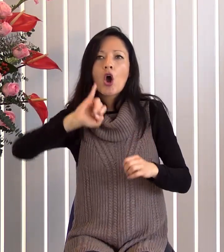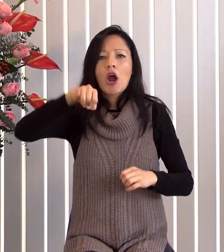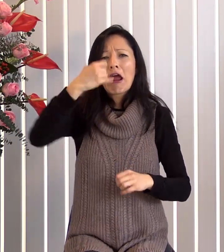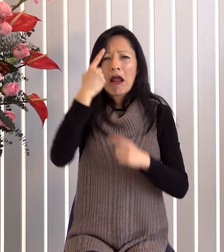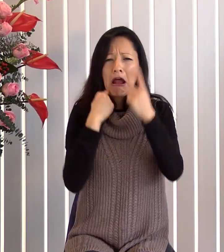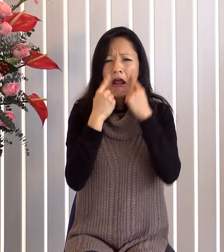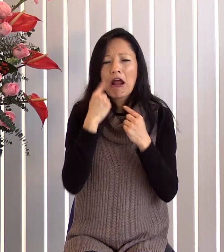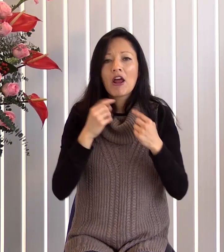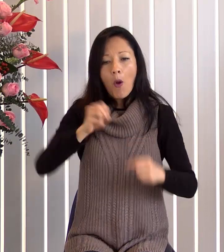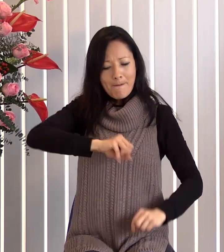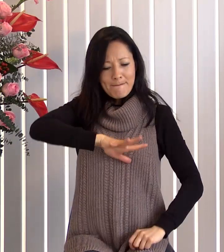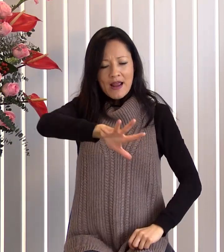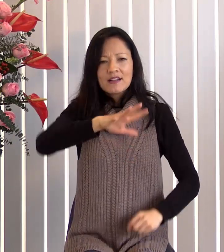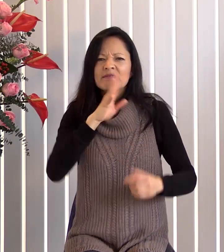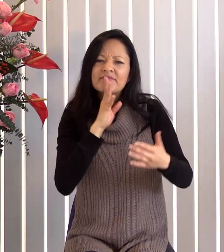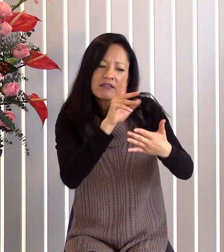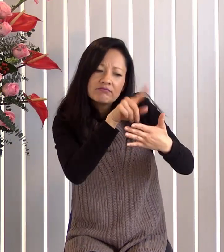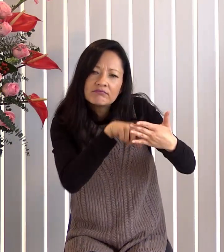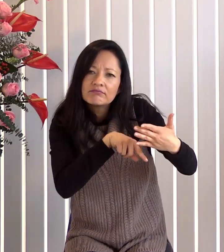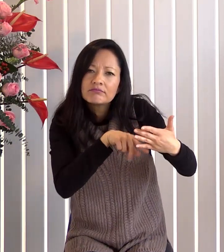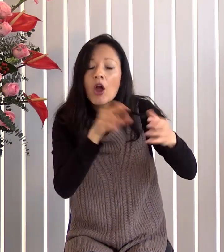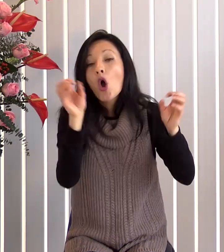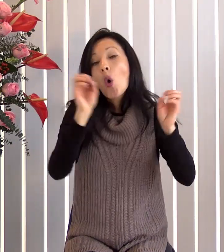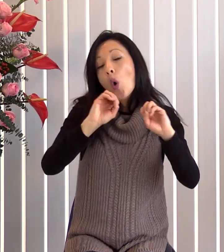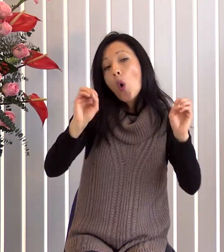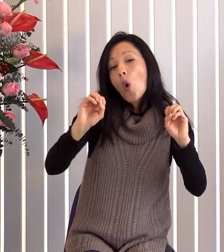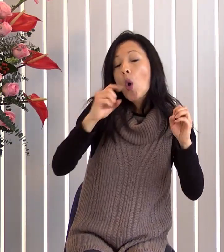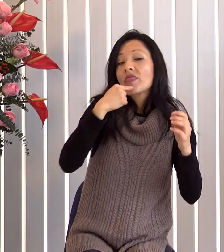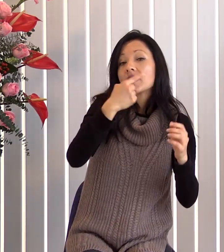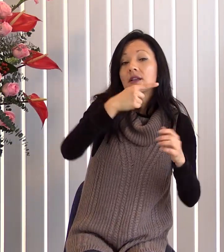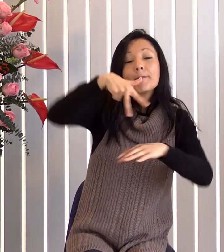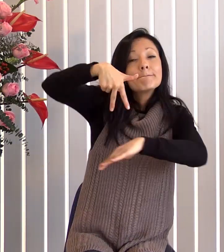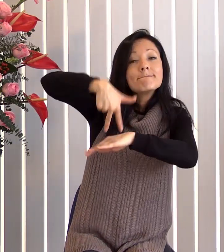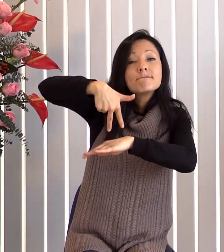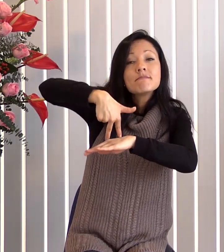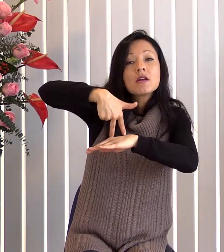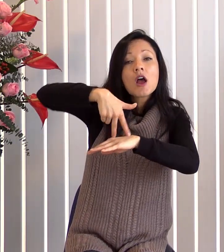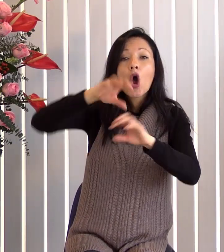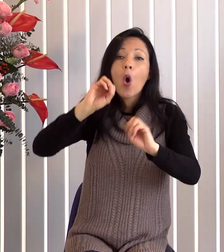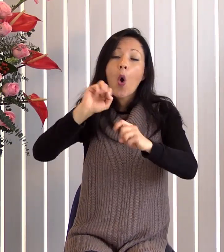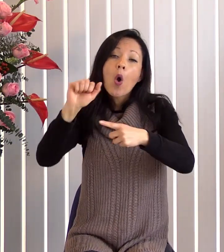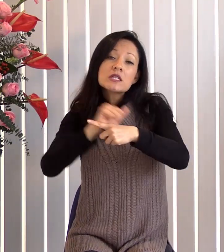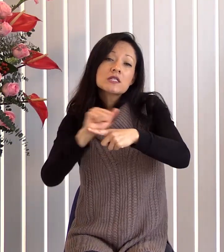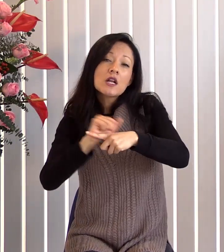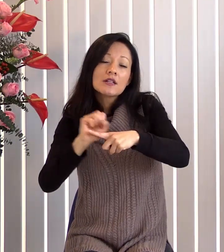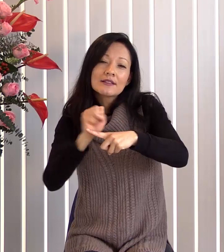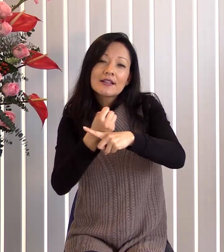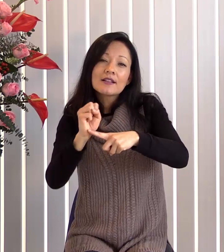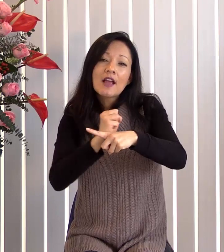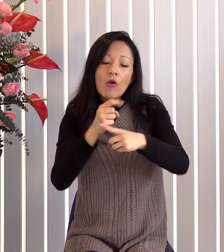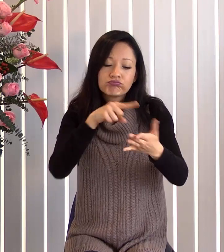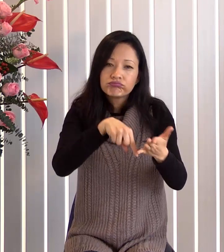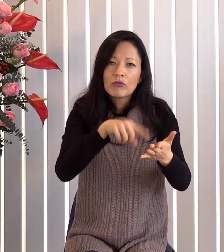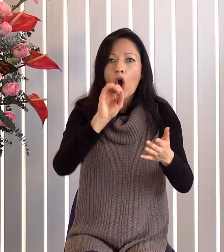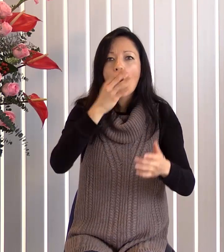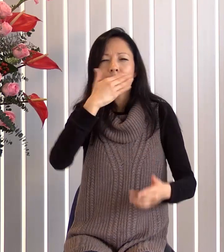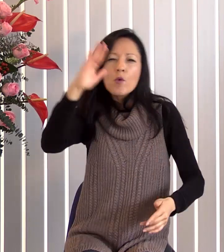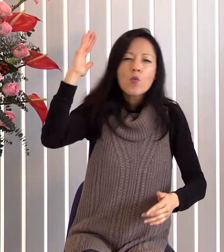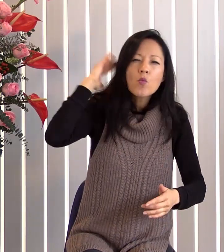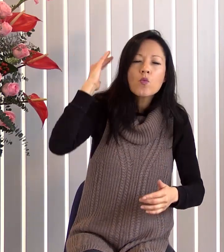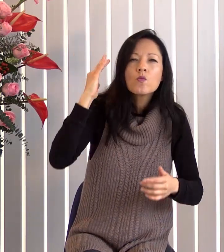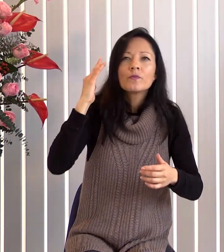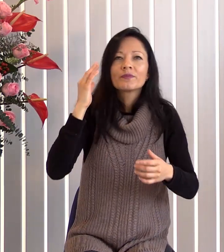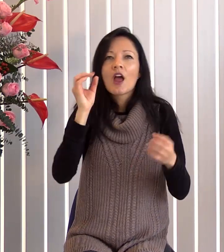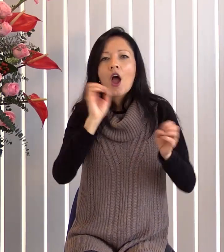Malaquías? ¿O lo está diciendo Pedro o Santiago o Judas o